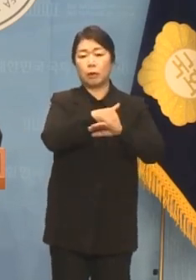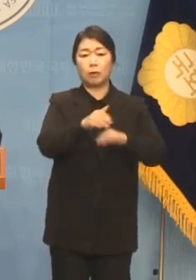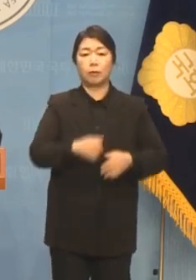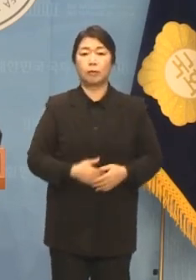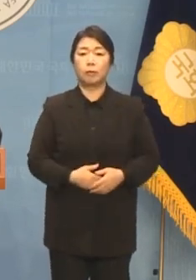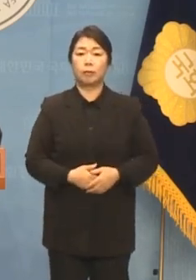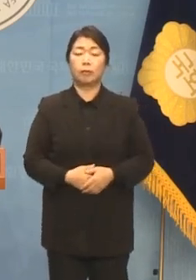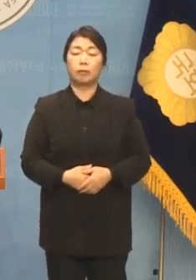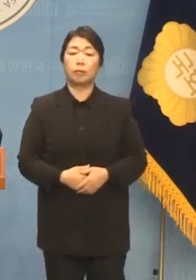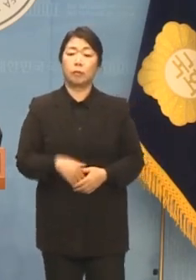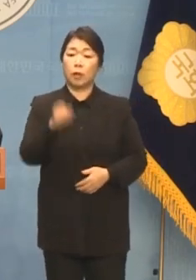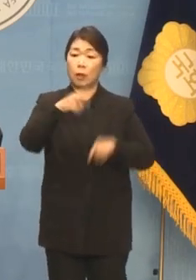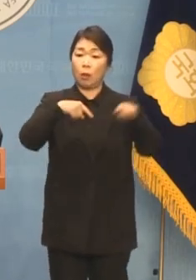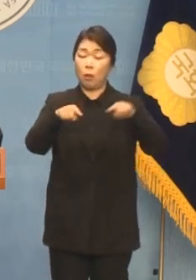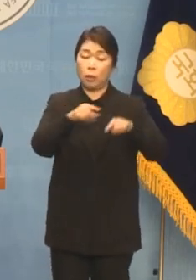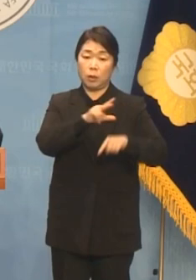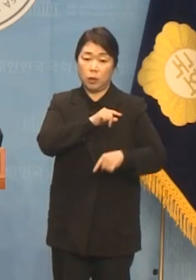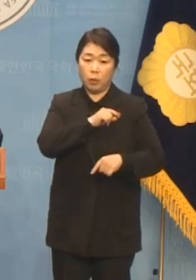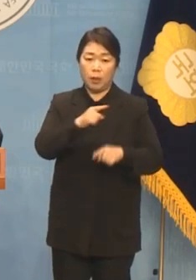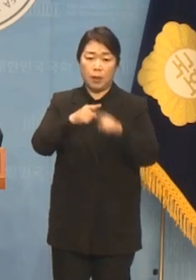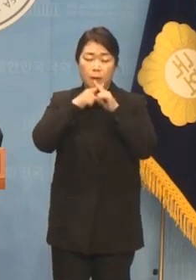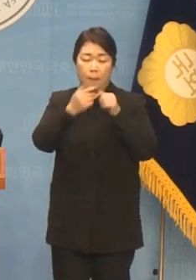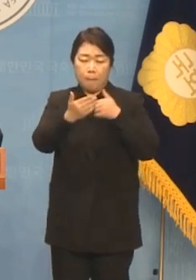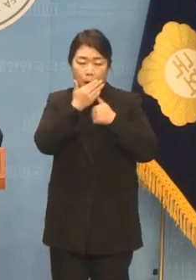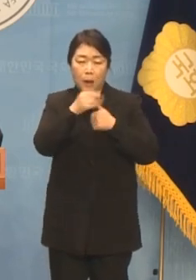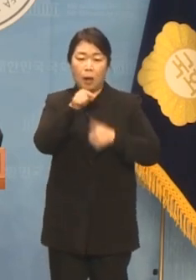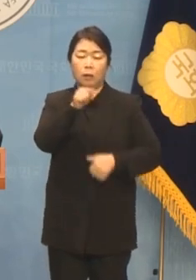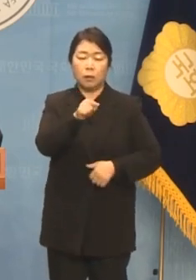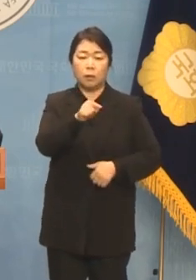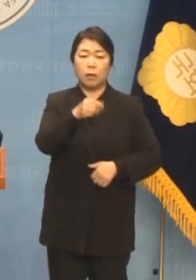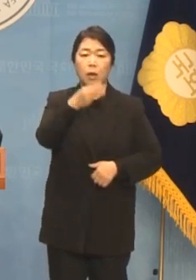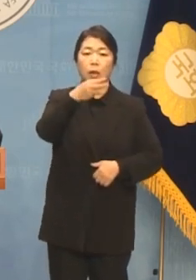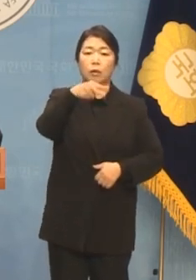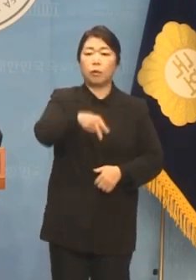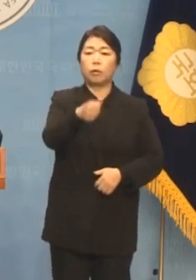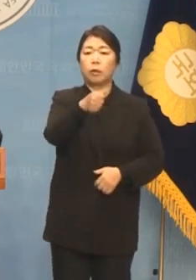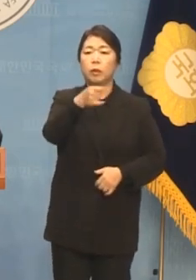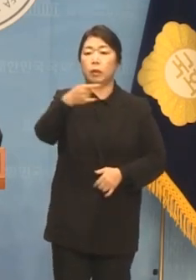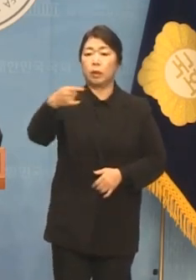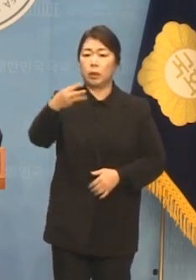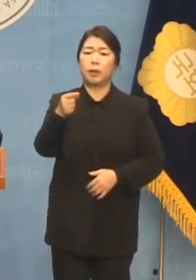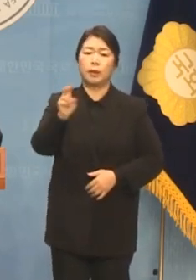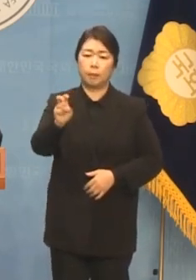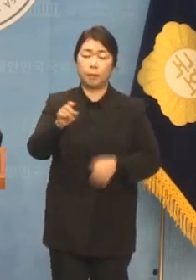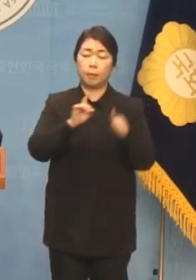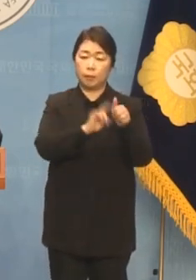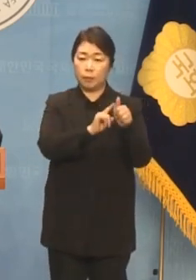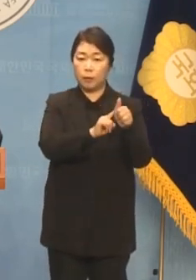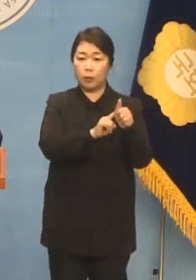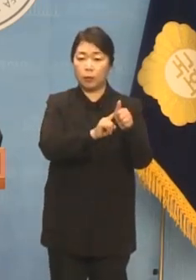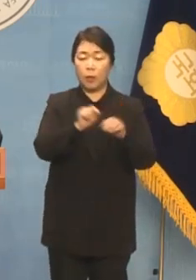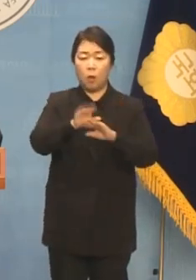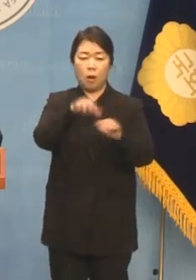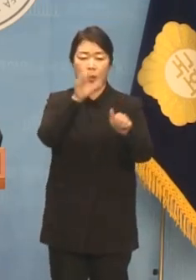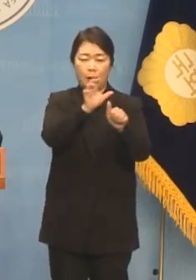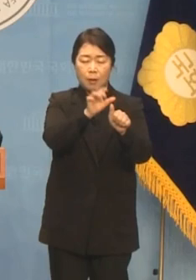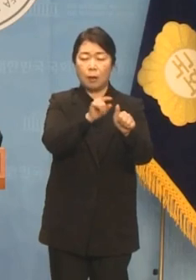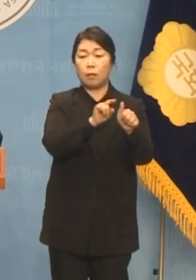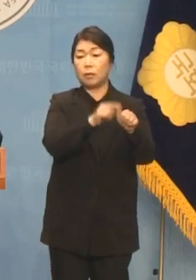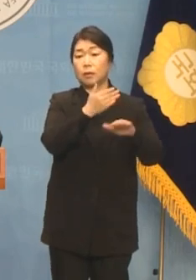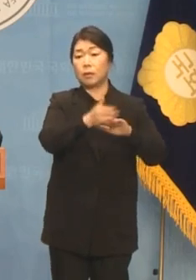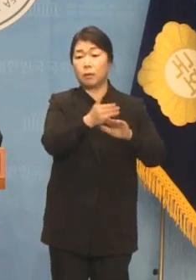하겠습니다 야권 이언 입틀막 하려는 류림 언론 타나 빌런으로